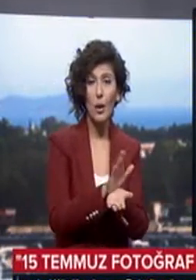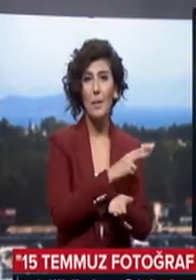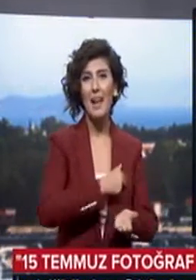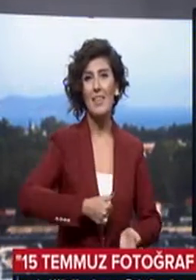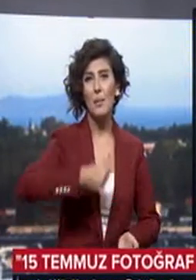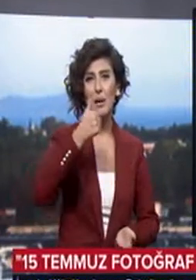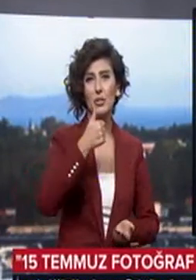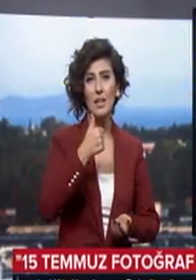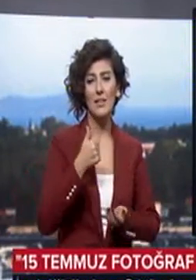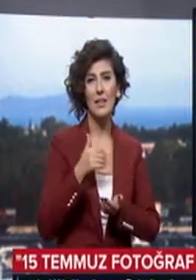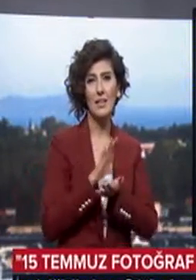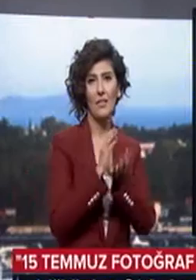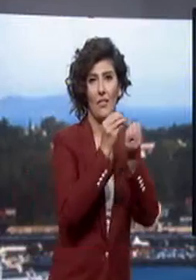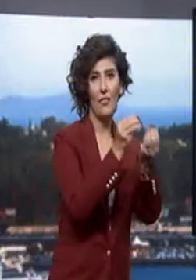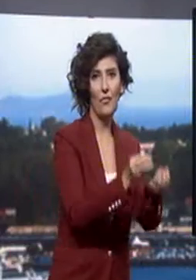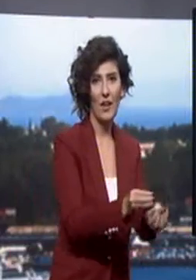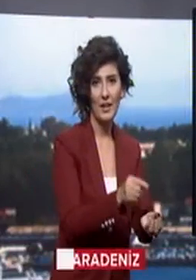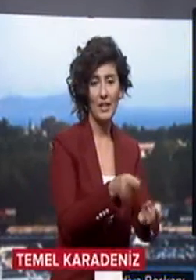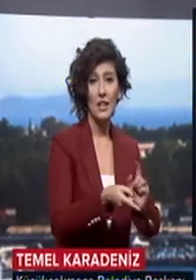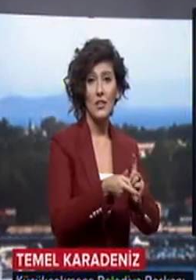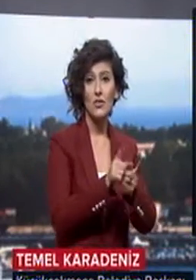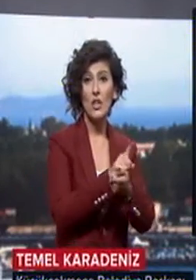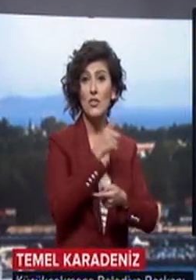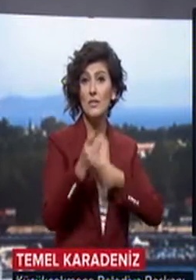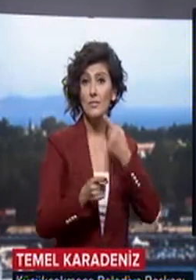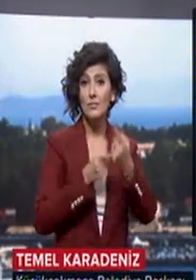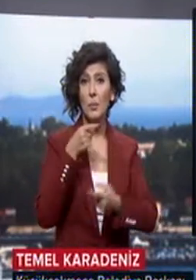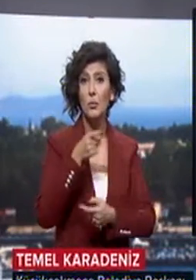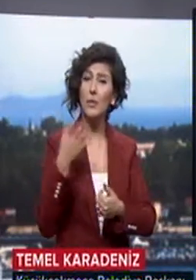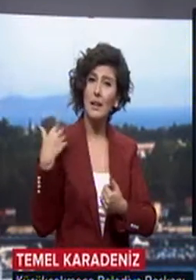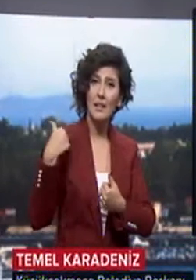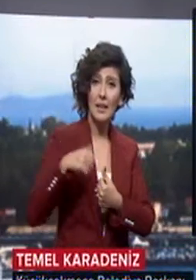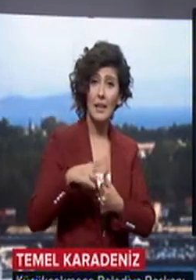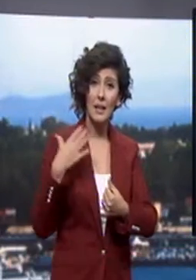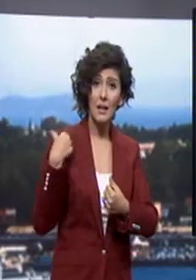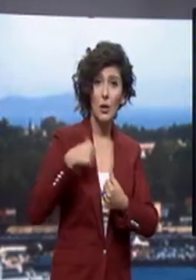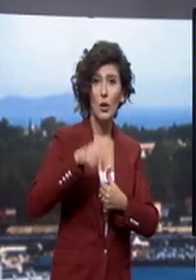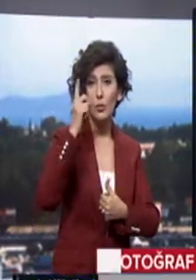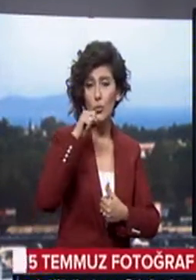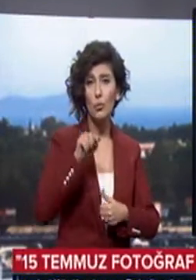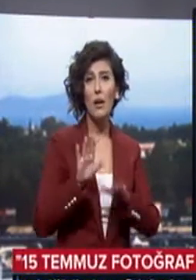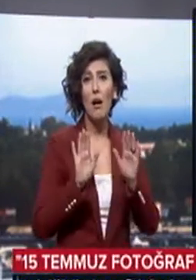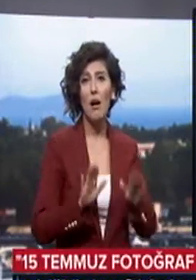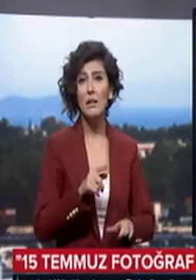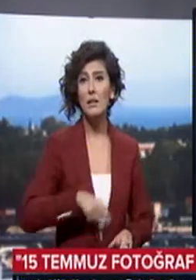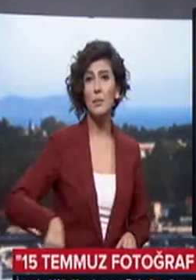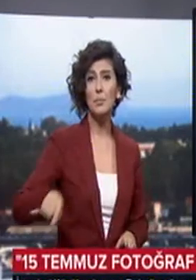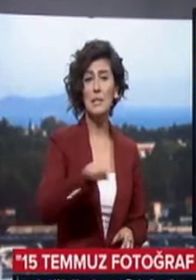tarafından verildi. Çeşitli vesilelerle bunları tekrar edeceğiz. Çünkü artık bizlere 15